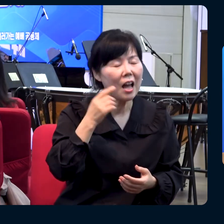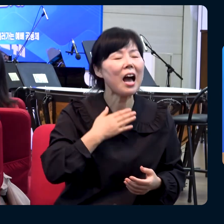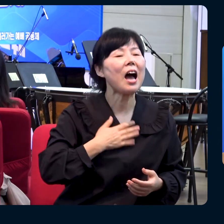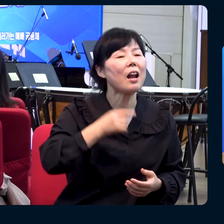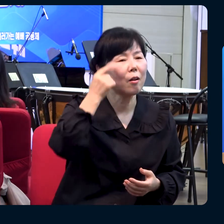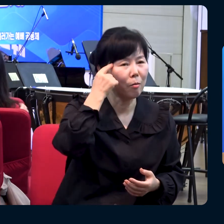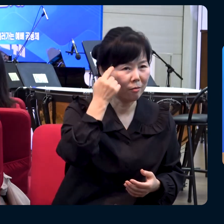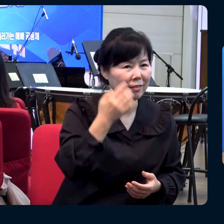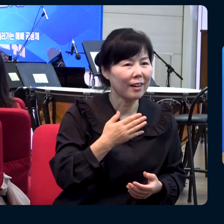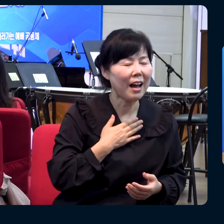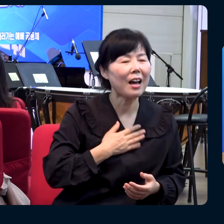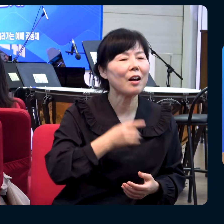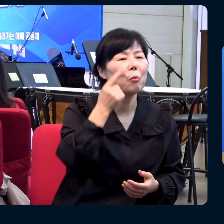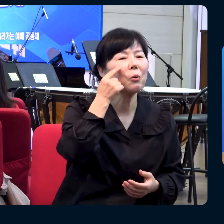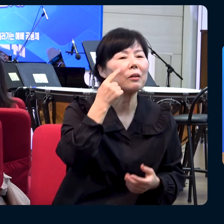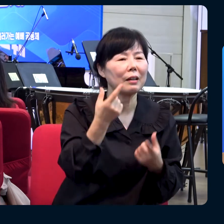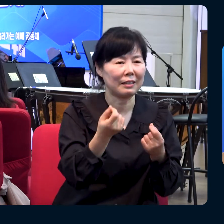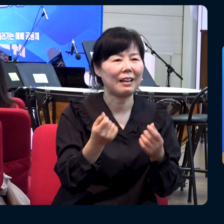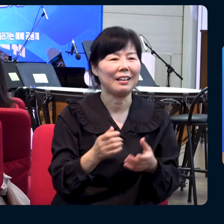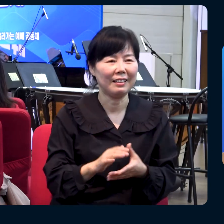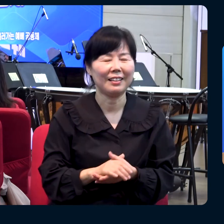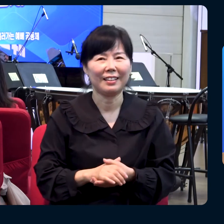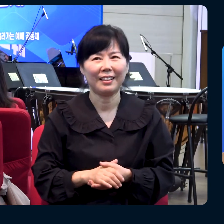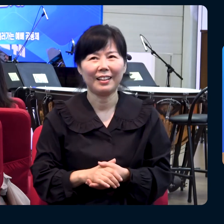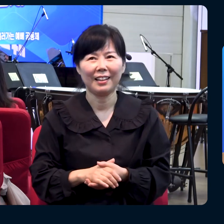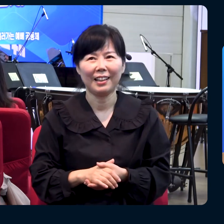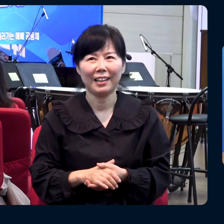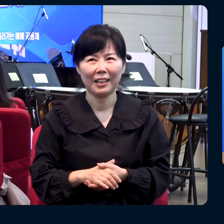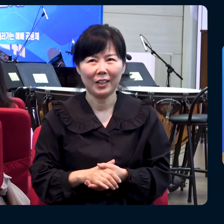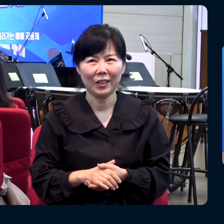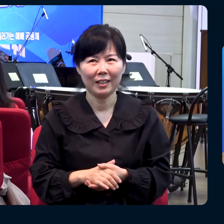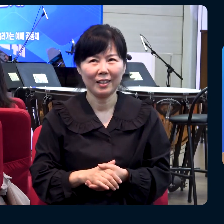한 명이라도 우리 아빠는 성깔이 있습니다.